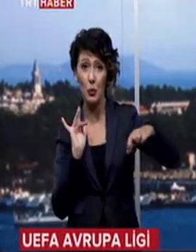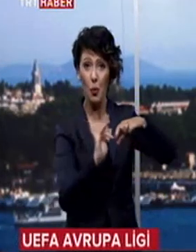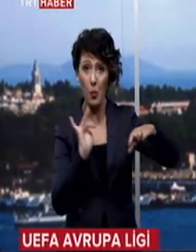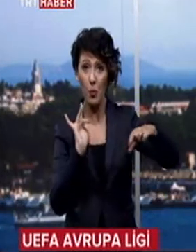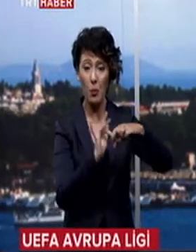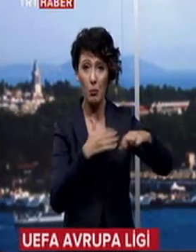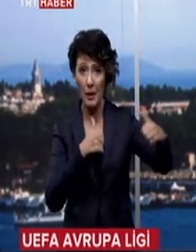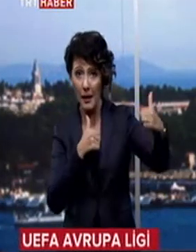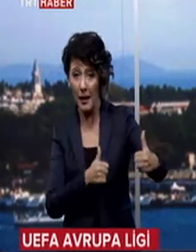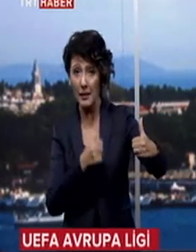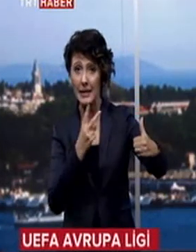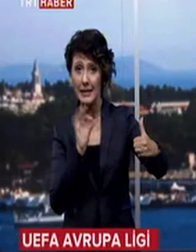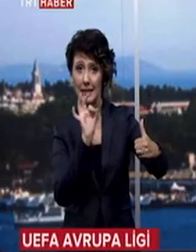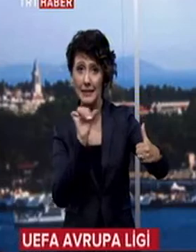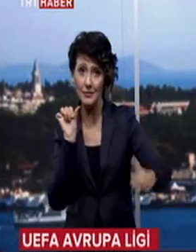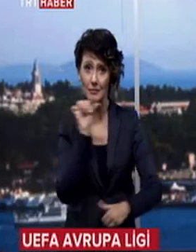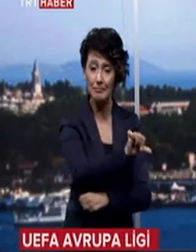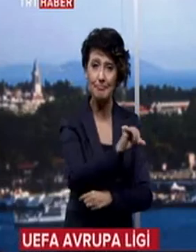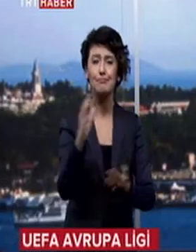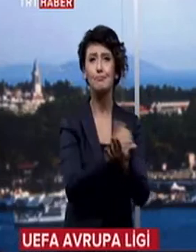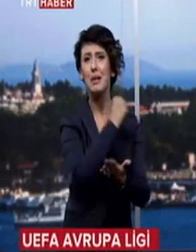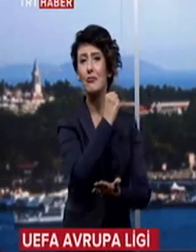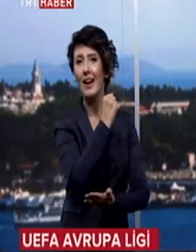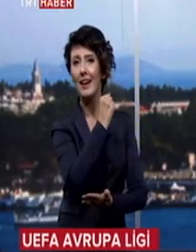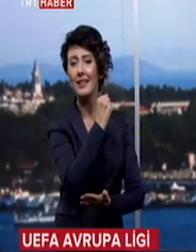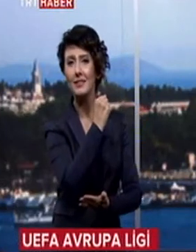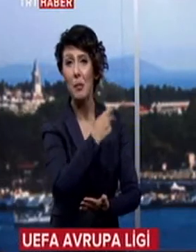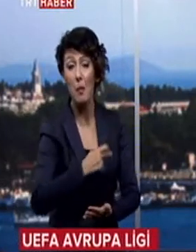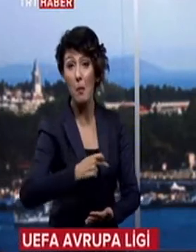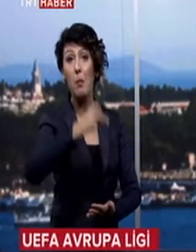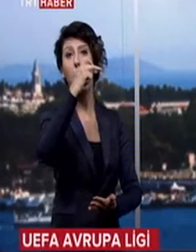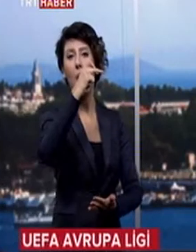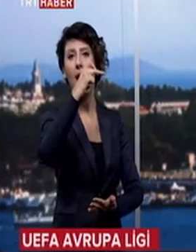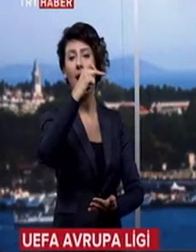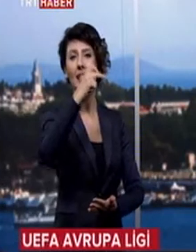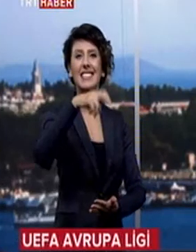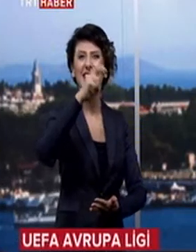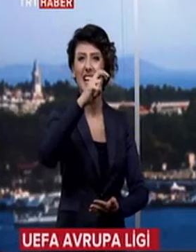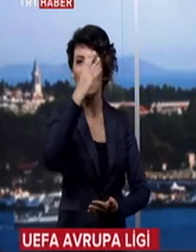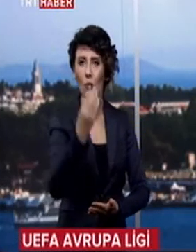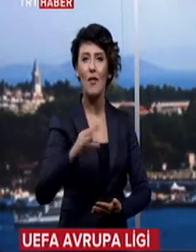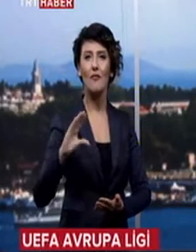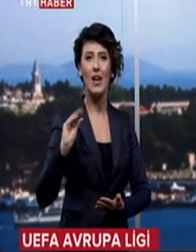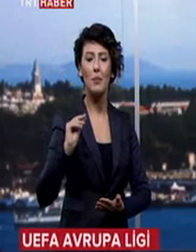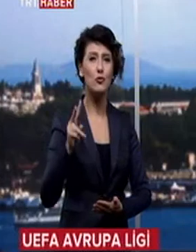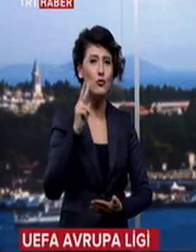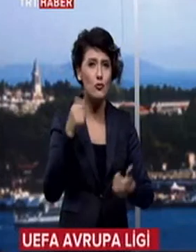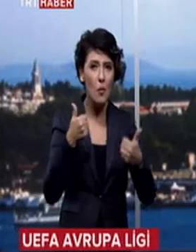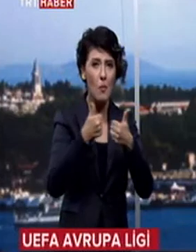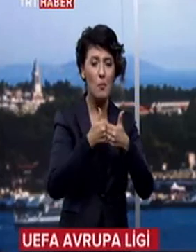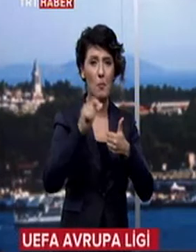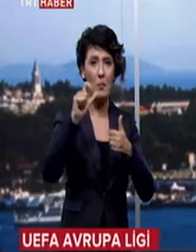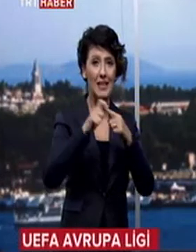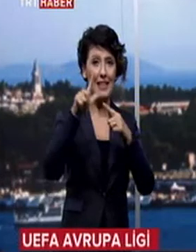yarıda bulduğu gollerle rakibini 2-0 mağlup etmeyi başardı. Puanını 8'e çıkaran